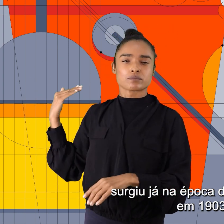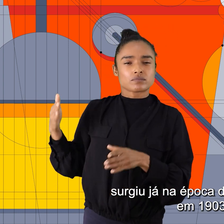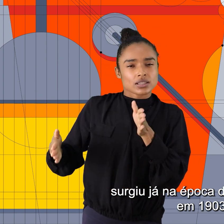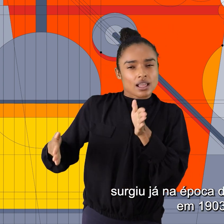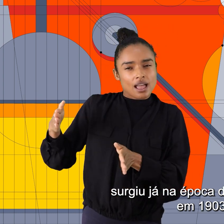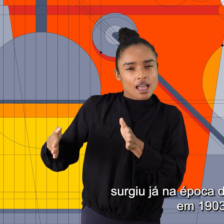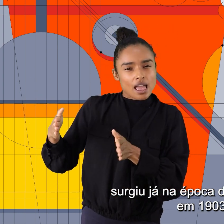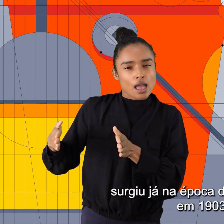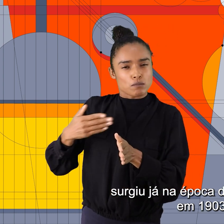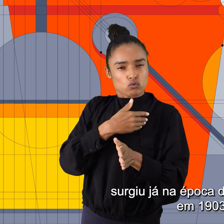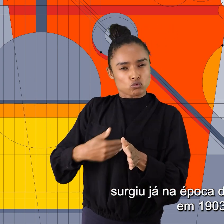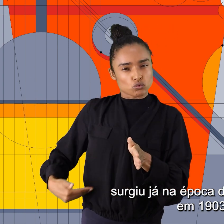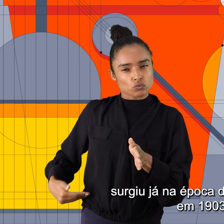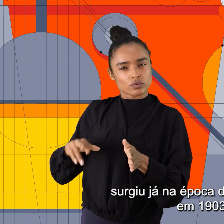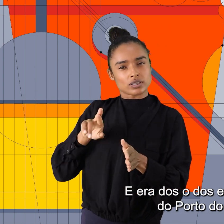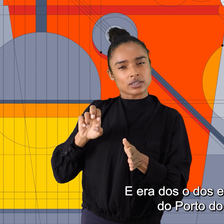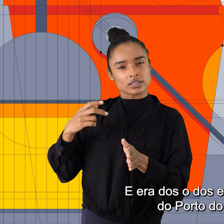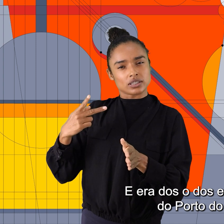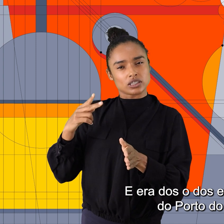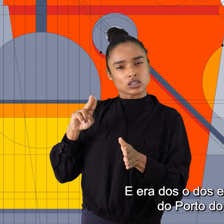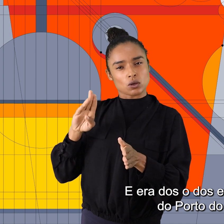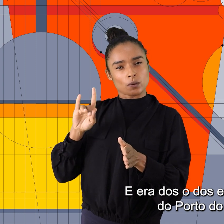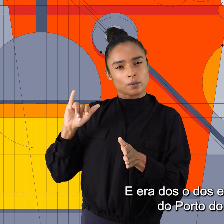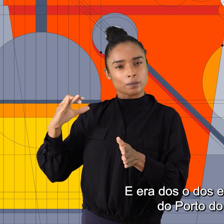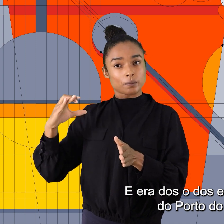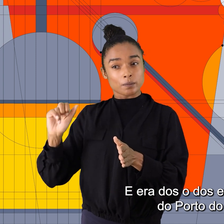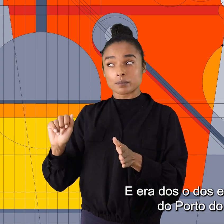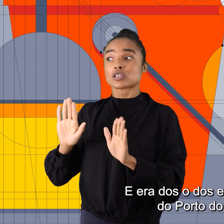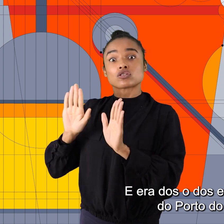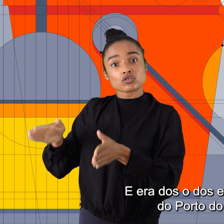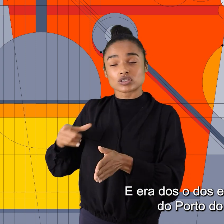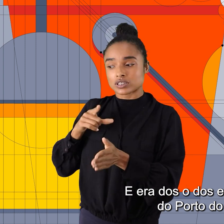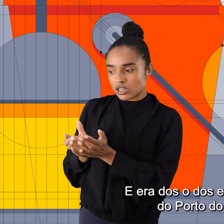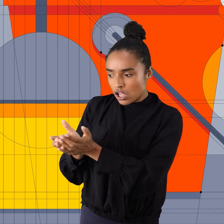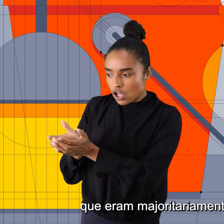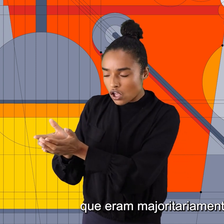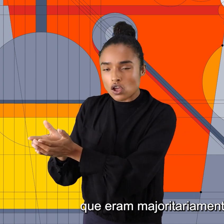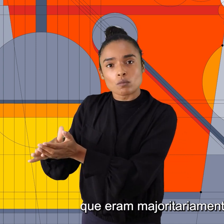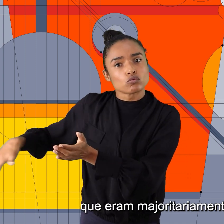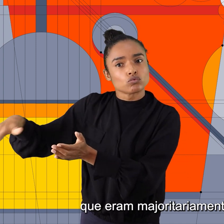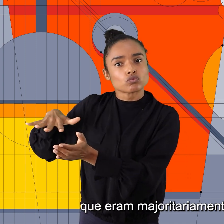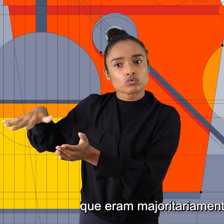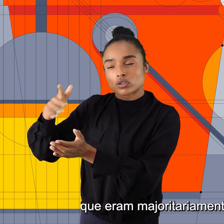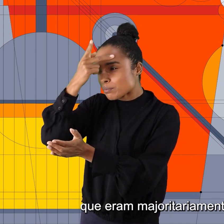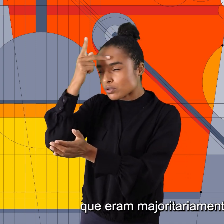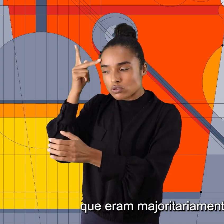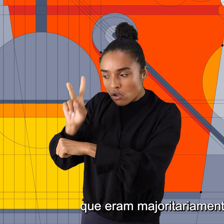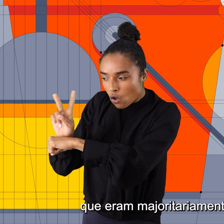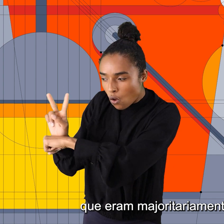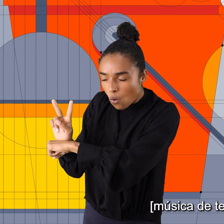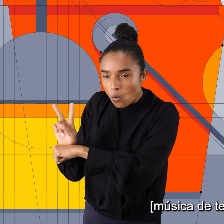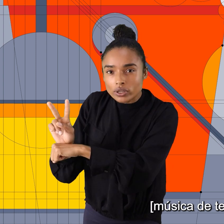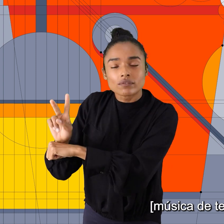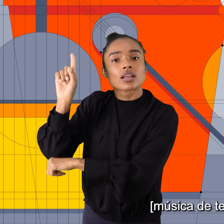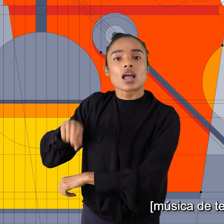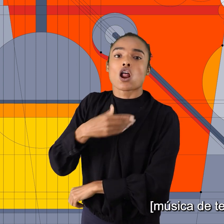época da República, em 1903, e era o dos estivadores do Porto do Rio, que eram majoritariamente homens